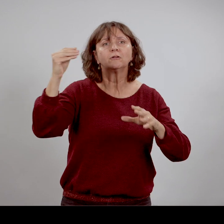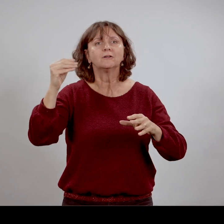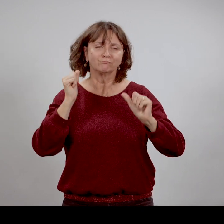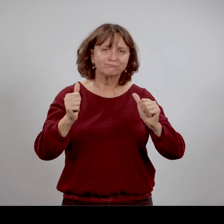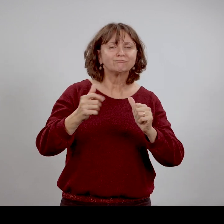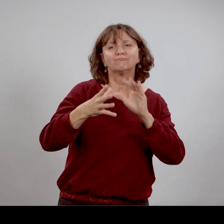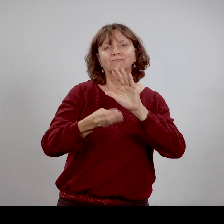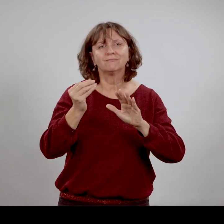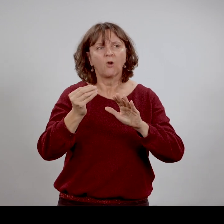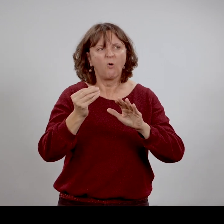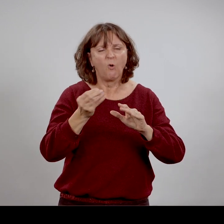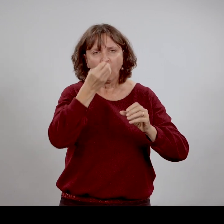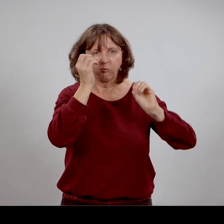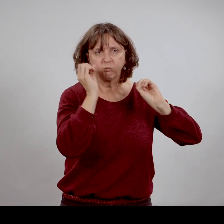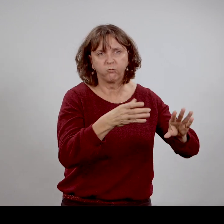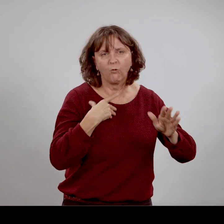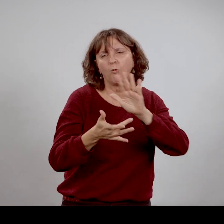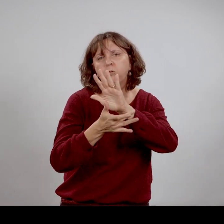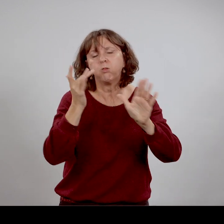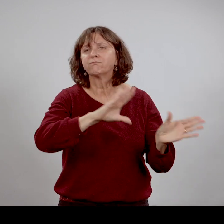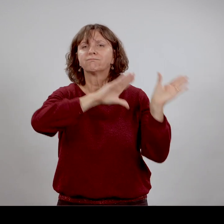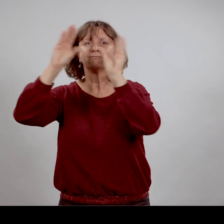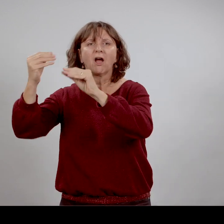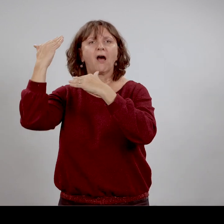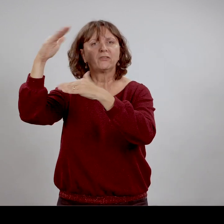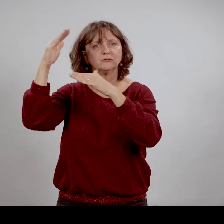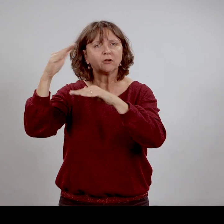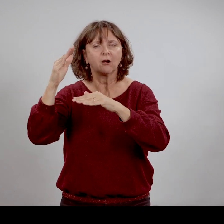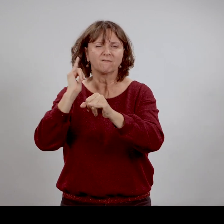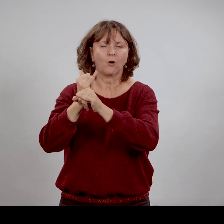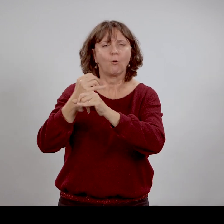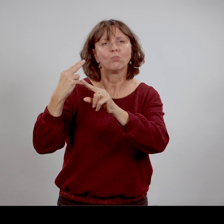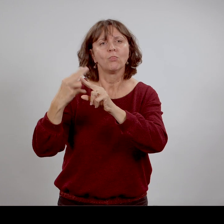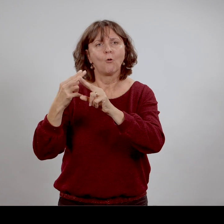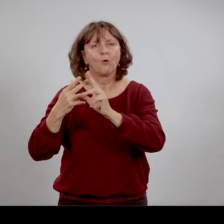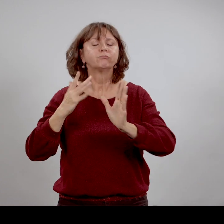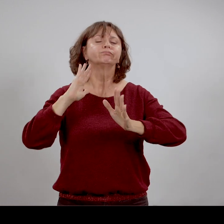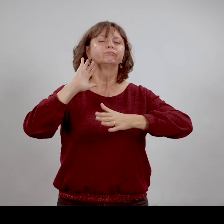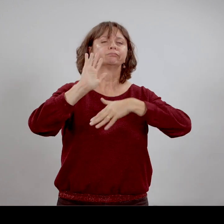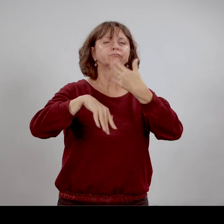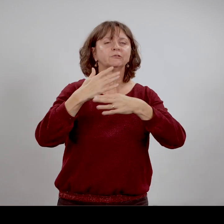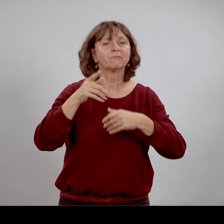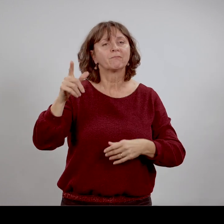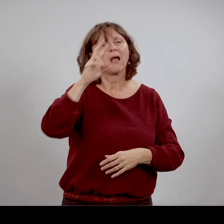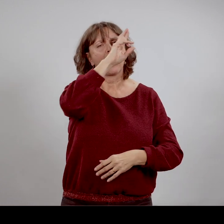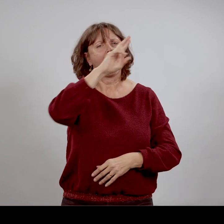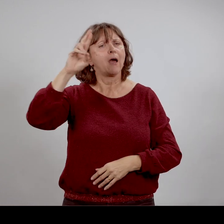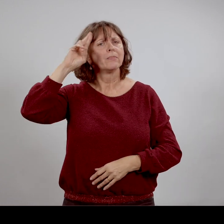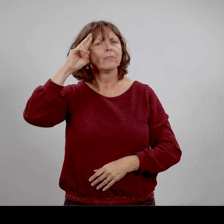déserté et s'était enfui à l'étranger sous un faux nom. Un jour,